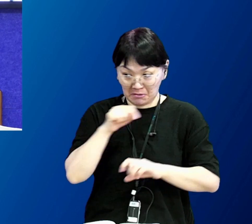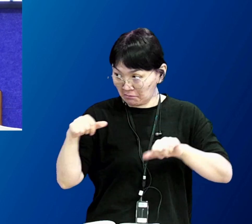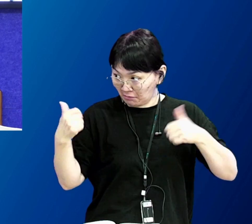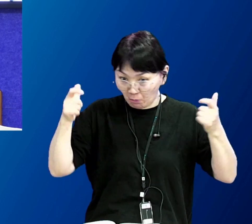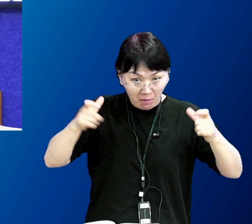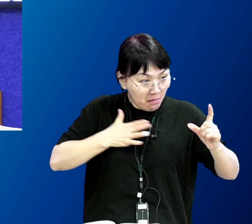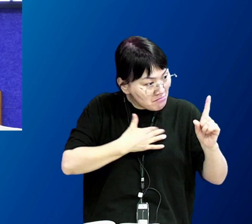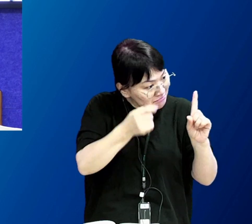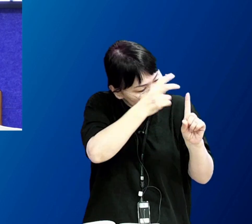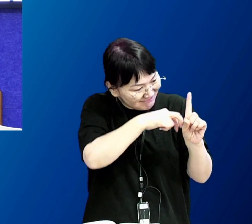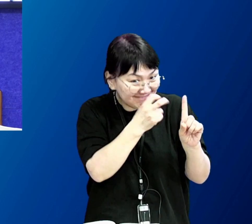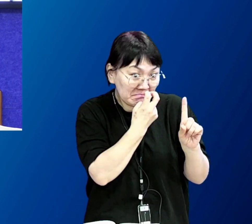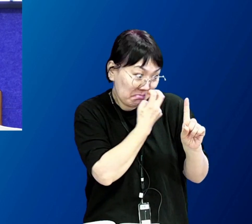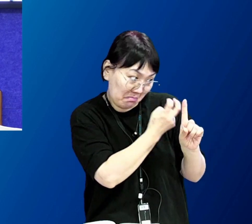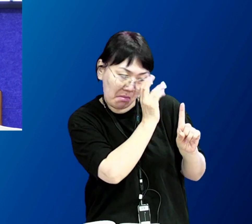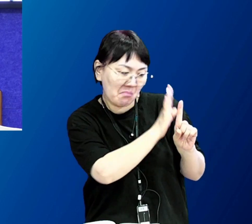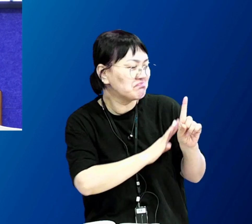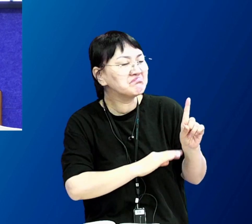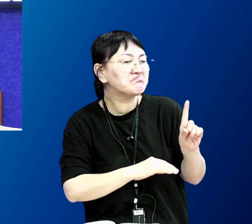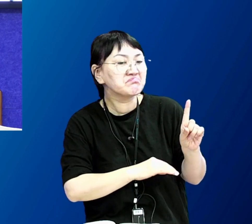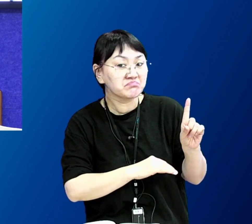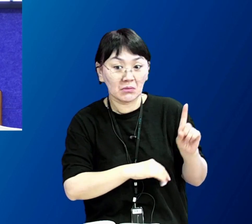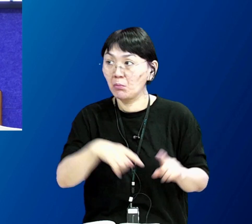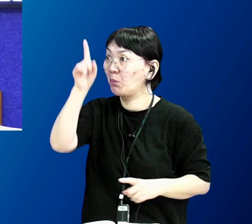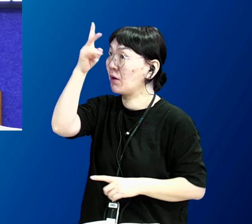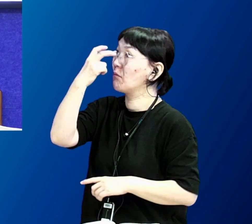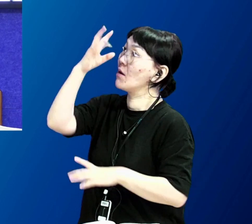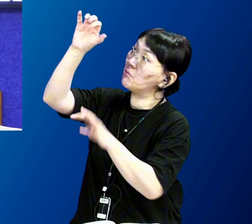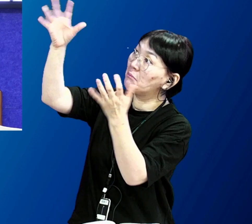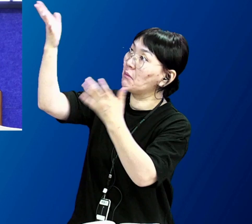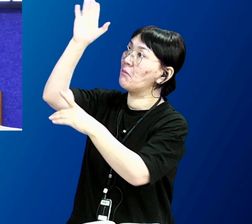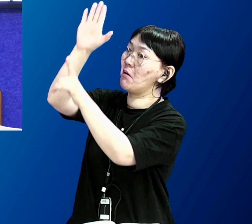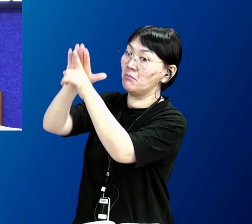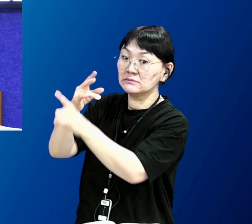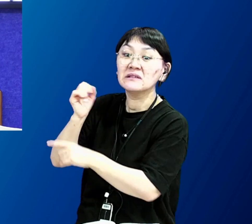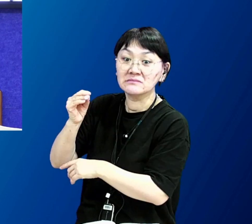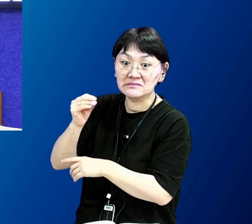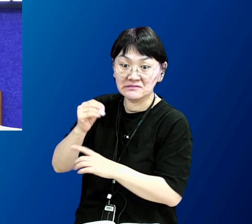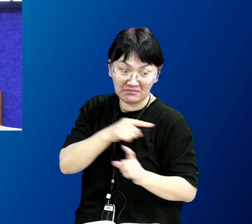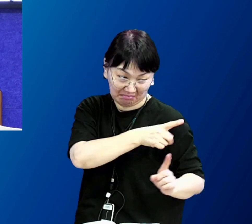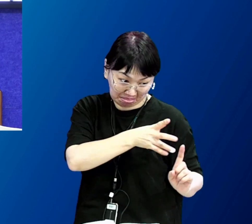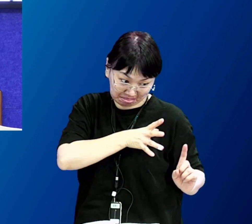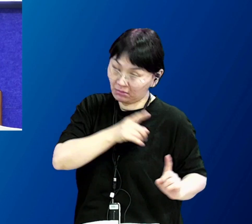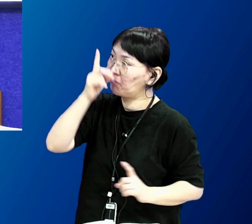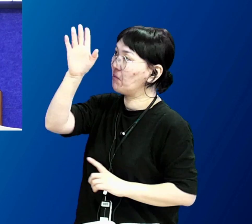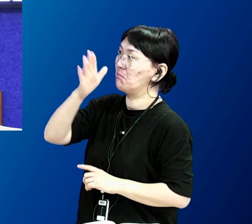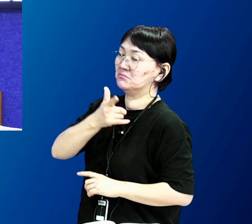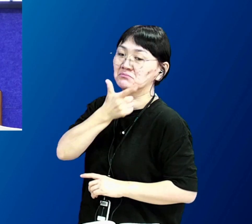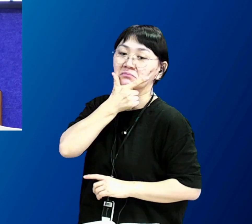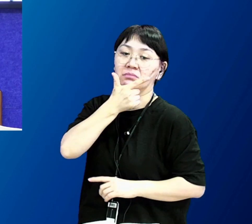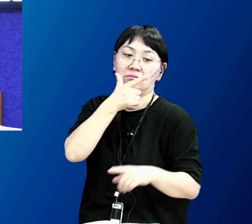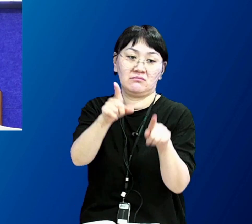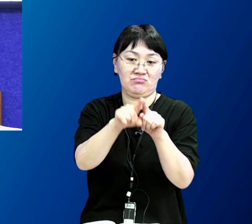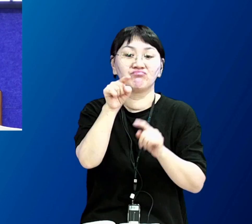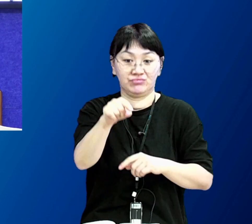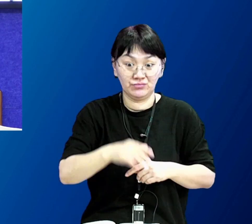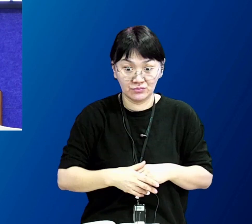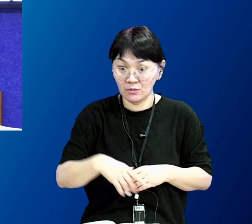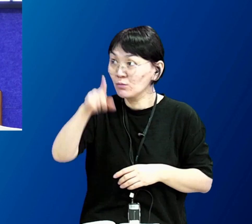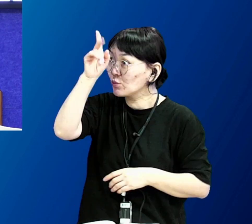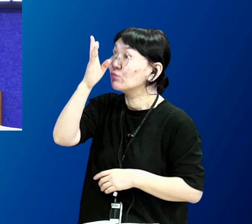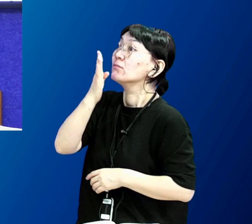дүүгээ хайрладгүй нь хараагүй бурханыг хайрлж чадахгүй шүү дээ. Бурханыг хайрладаг нь ах дүүгээ